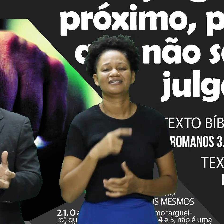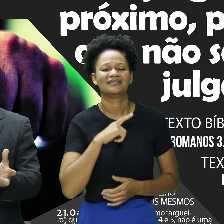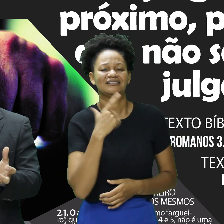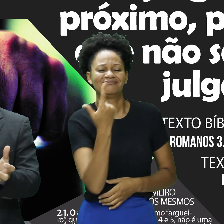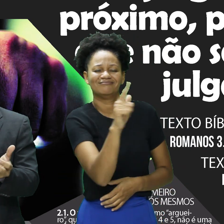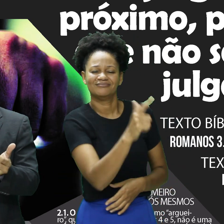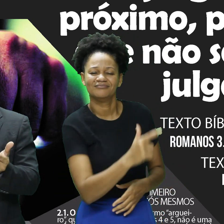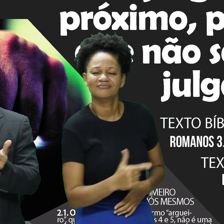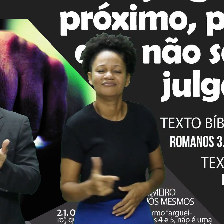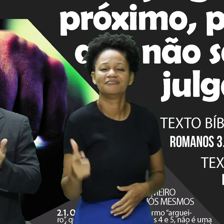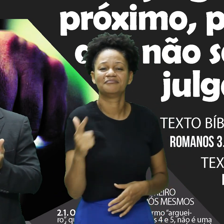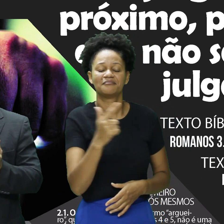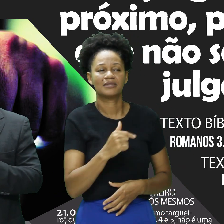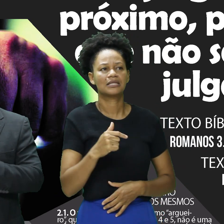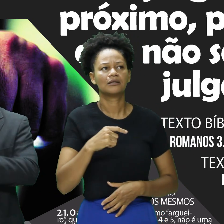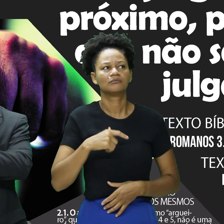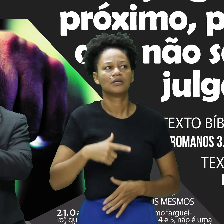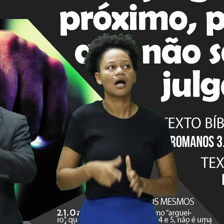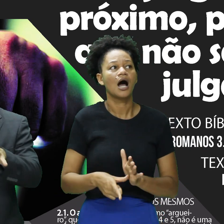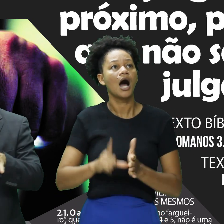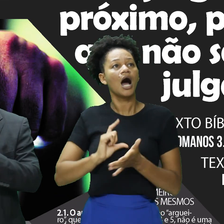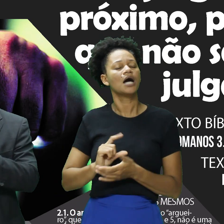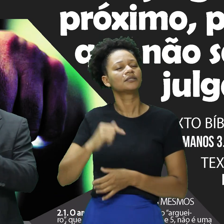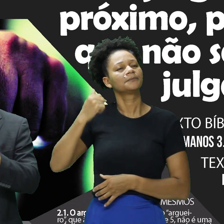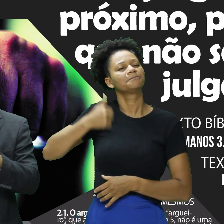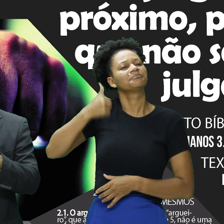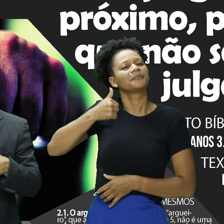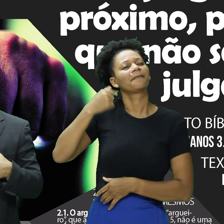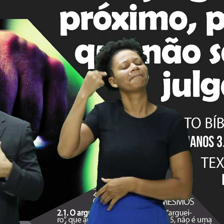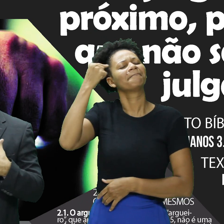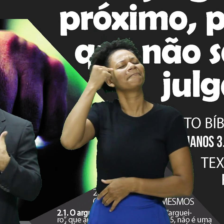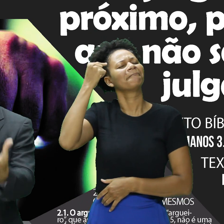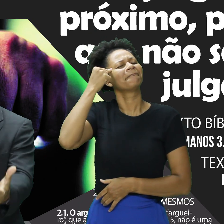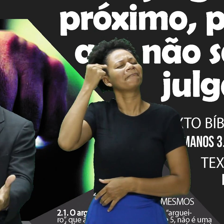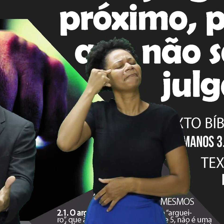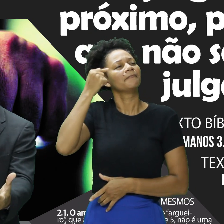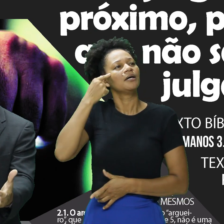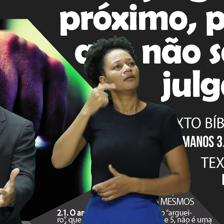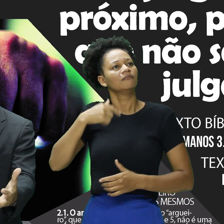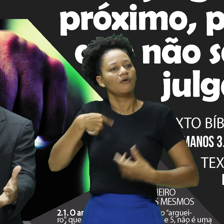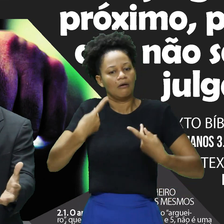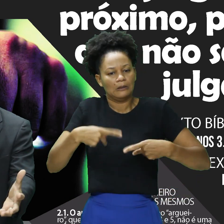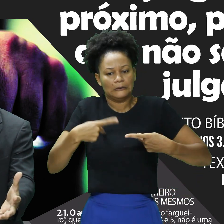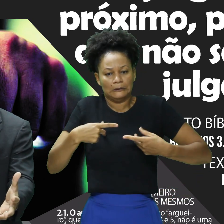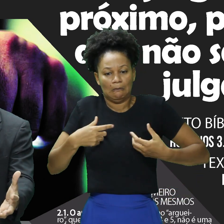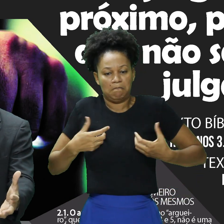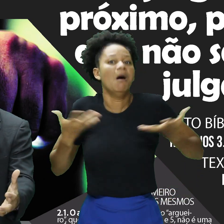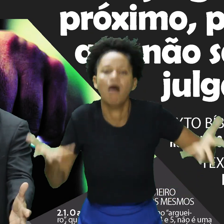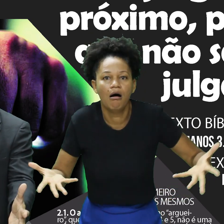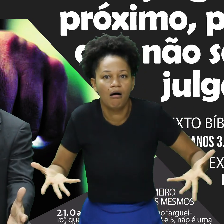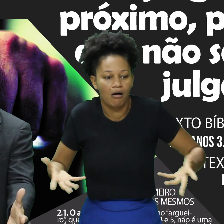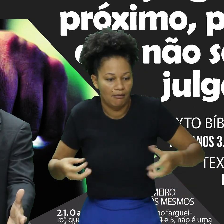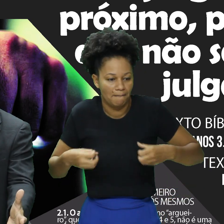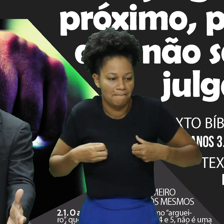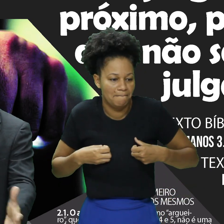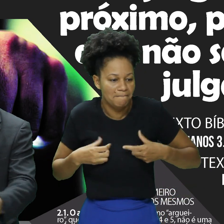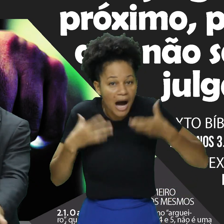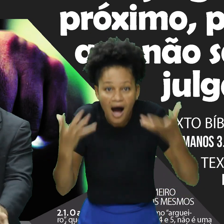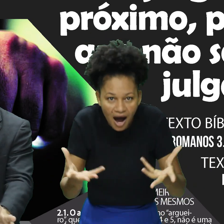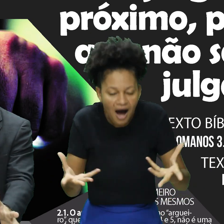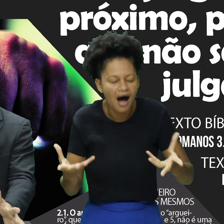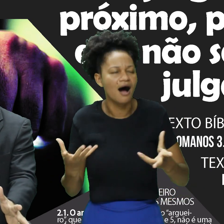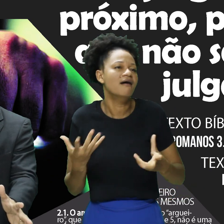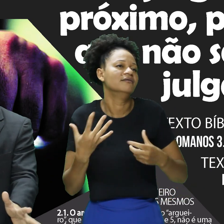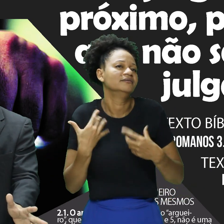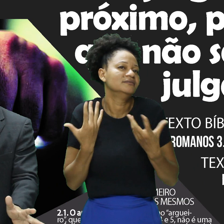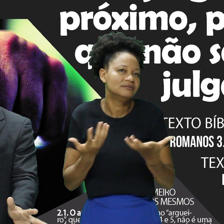tinha primeiro pensado na situação, foi algo impulsivo, eu olhei e na mesma hora eu fui